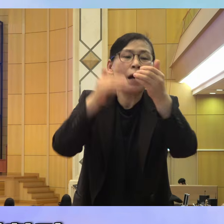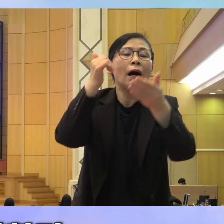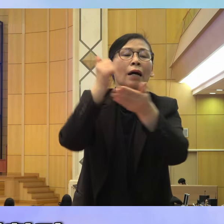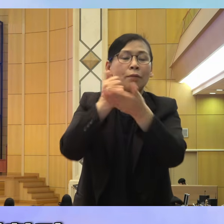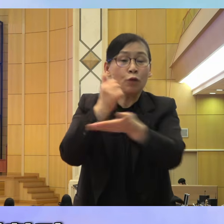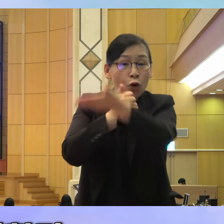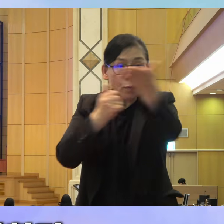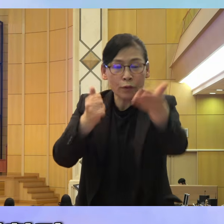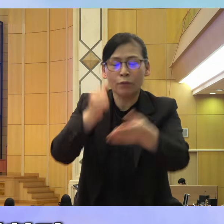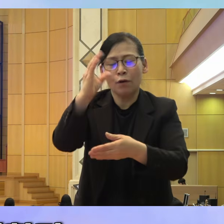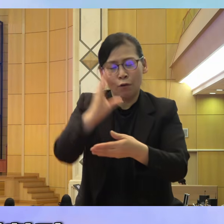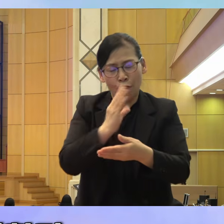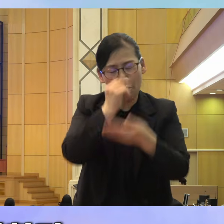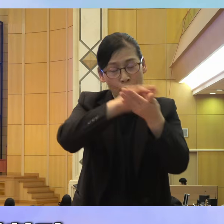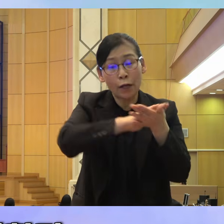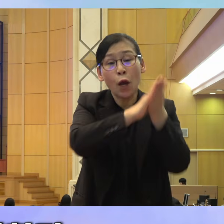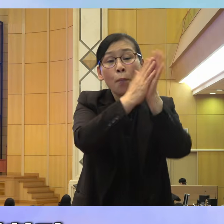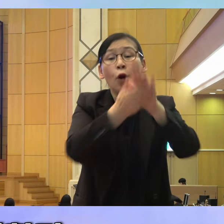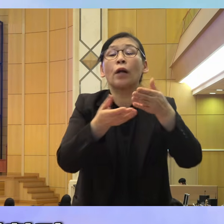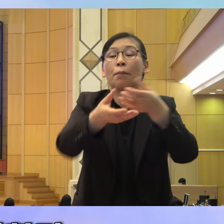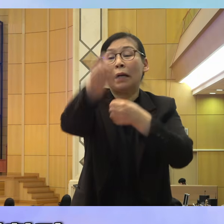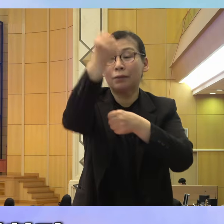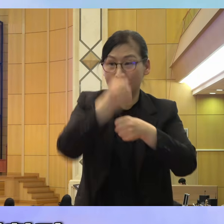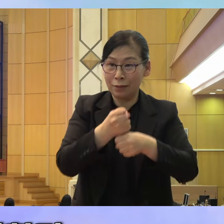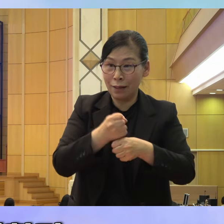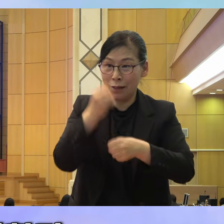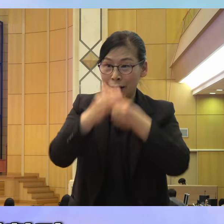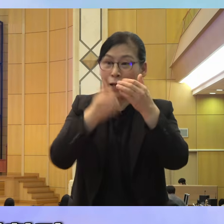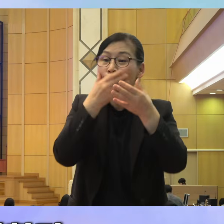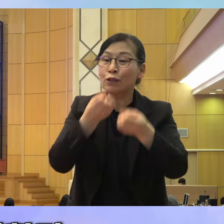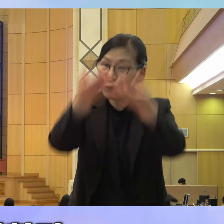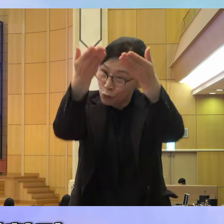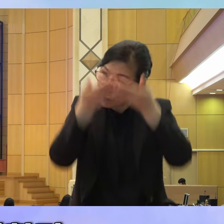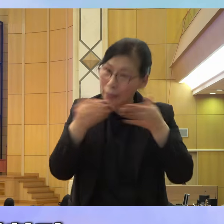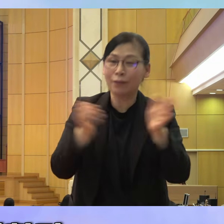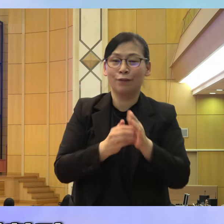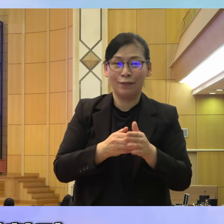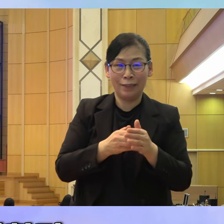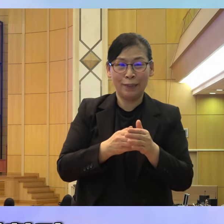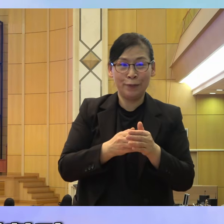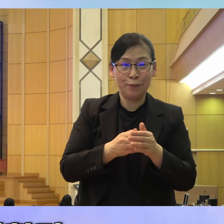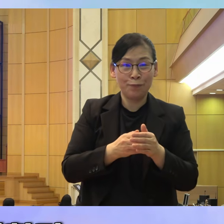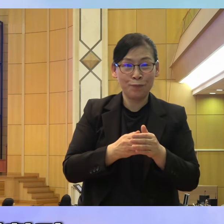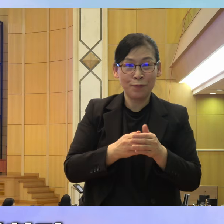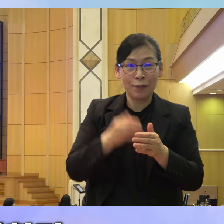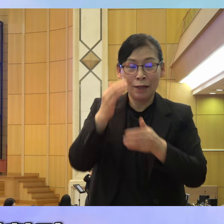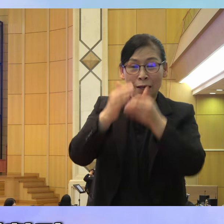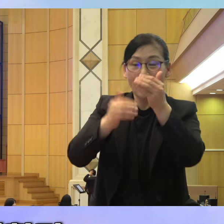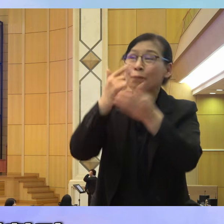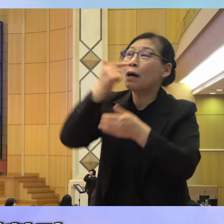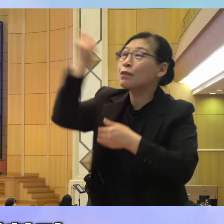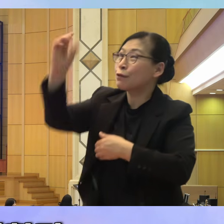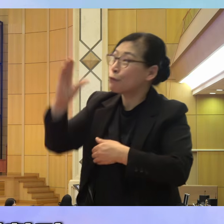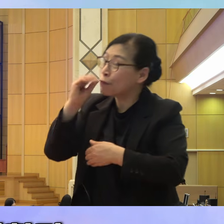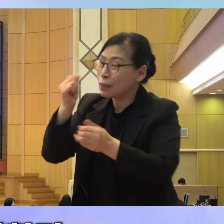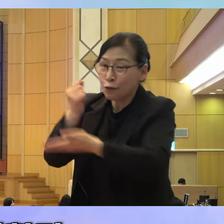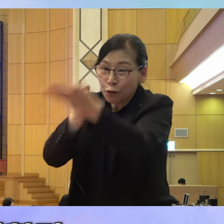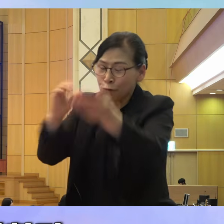하나님이 거룩한 즉 우리도 거룩하면 하나님의 축복은 그냥 풍성하게 충만하게 임하는